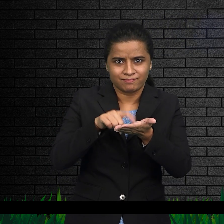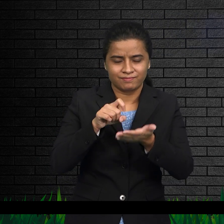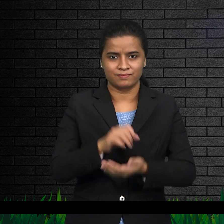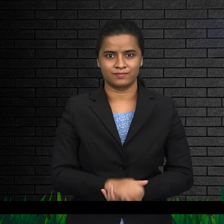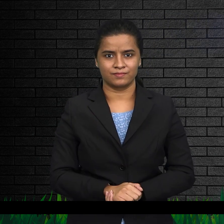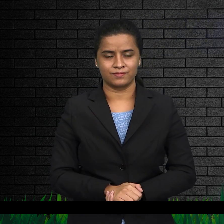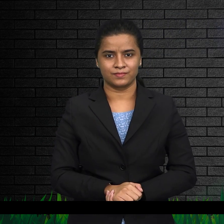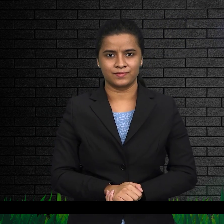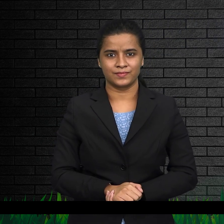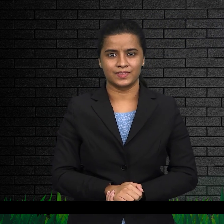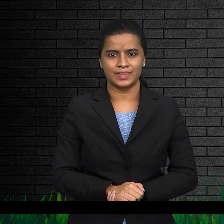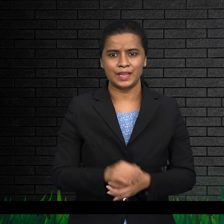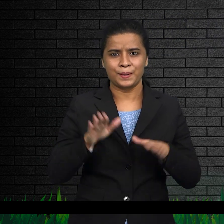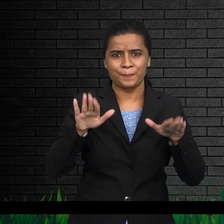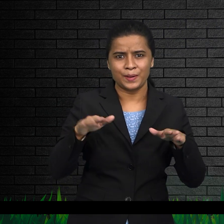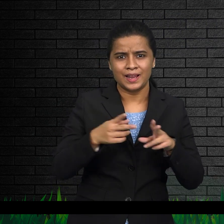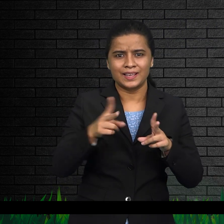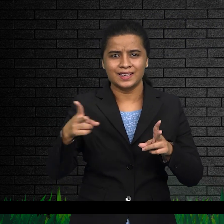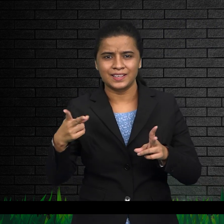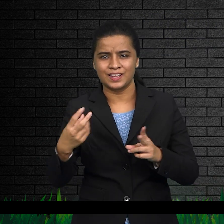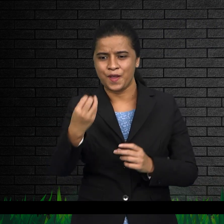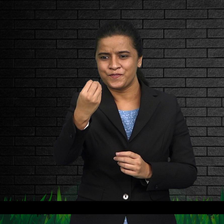అమీబా, గీరుట,